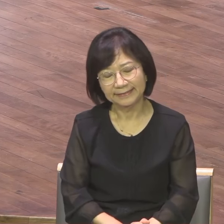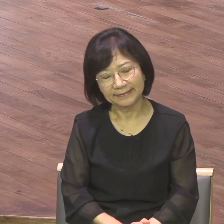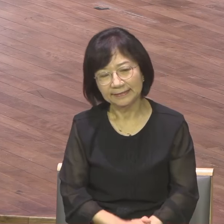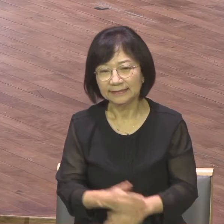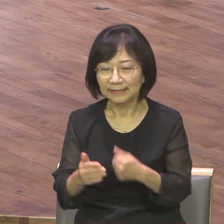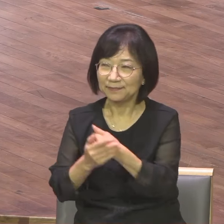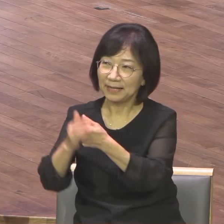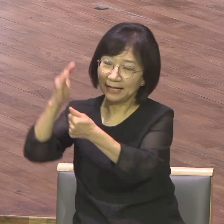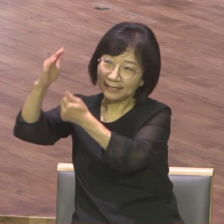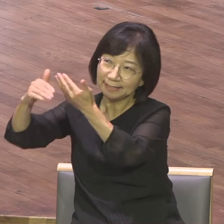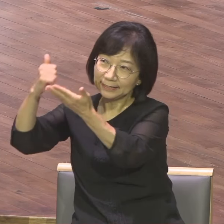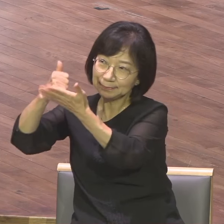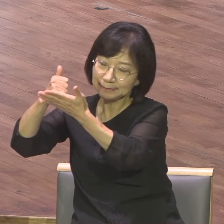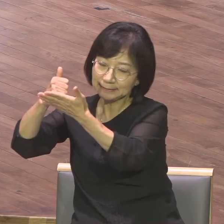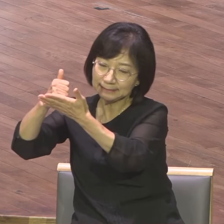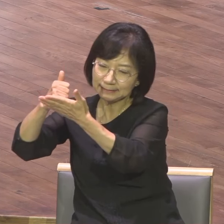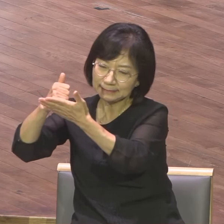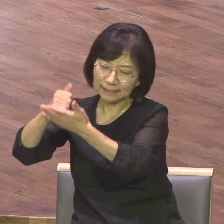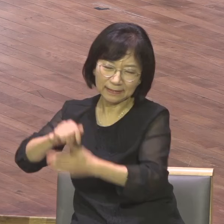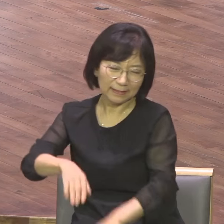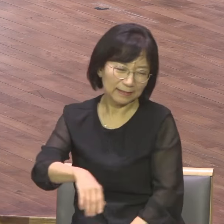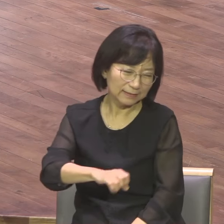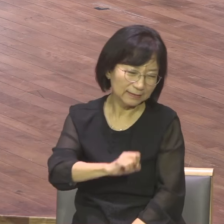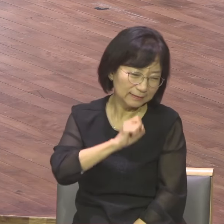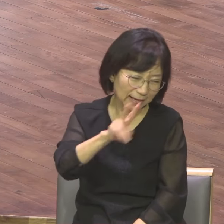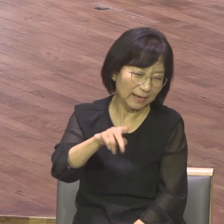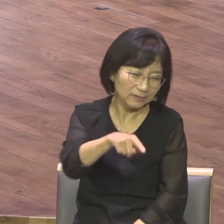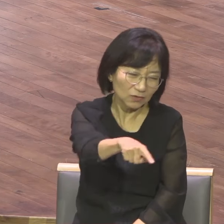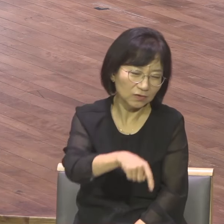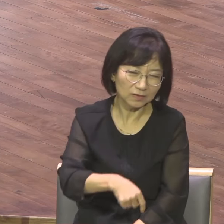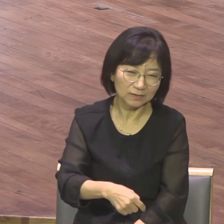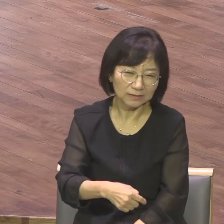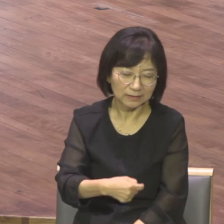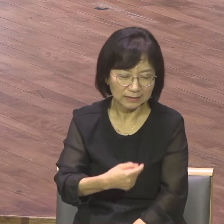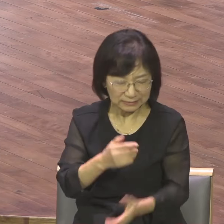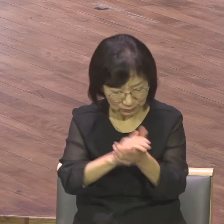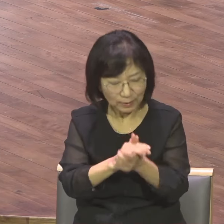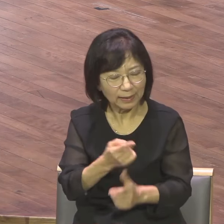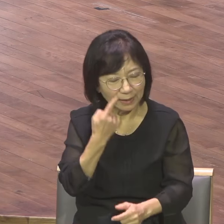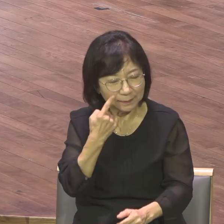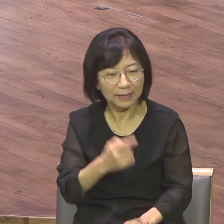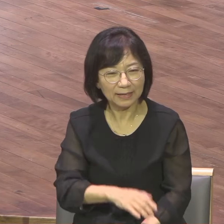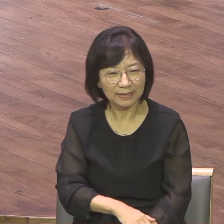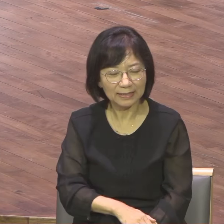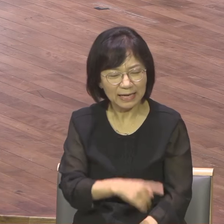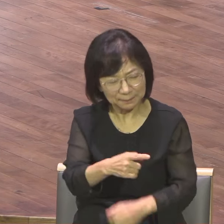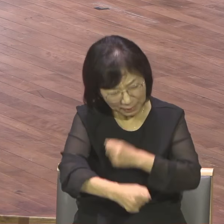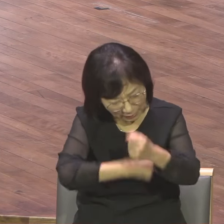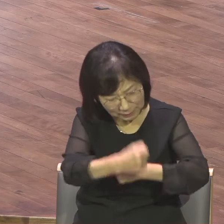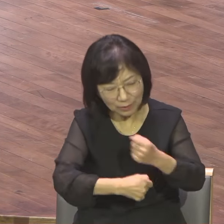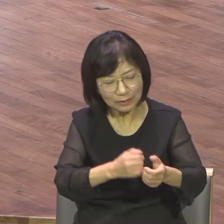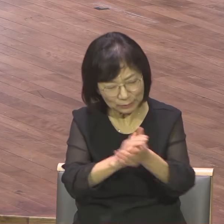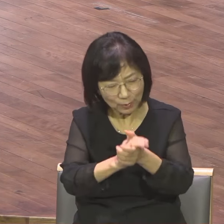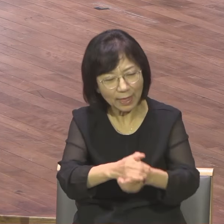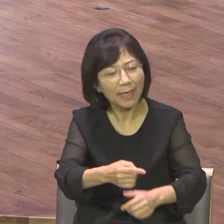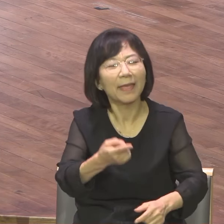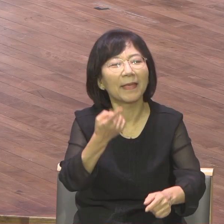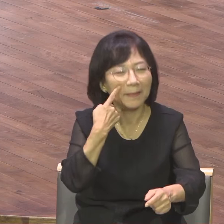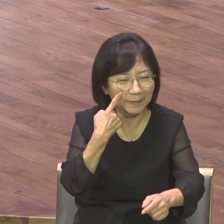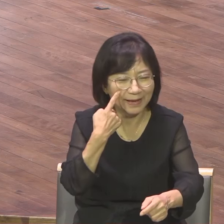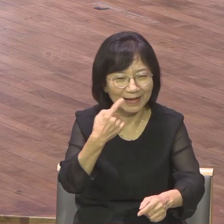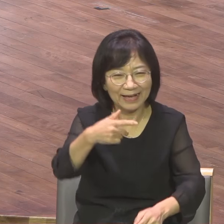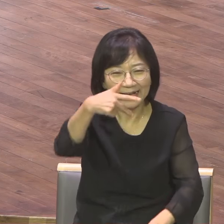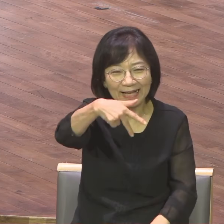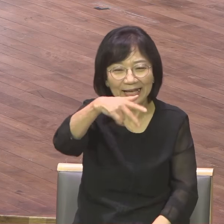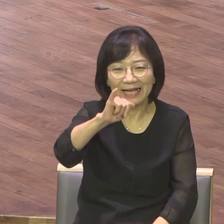한 가지 아무 징조나 구해라. 아무거나 높이든 낮이든 네 마음대로 구해봐라. 징조란